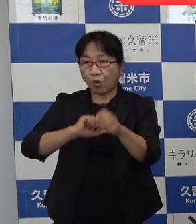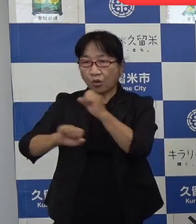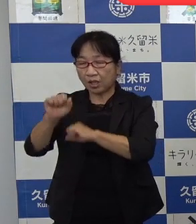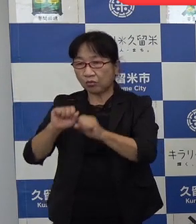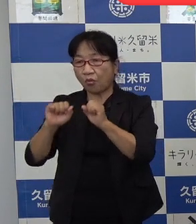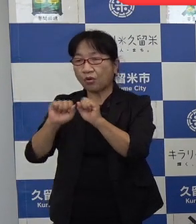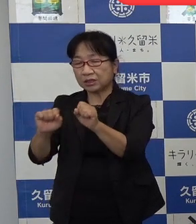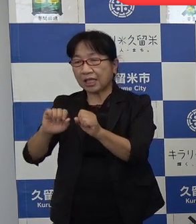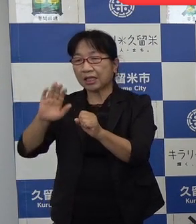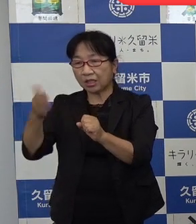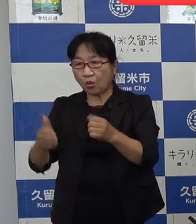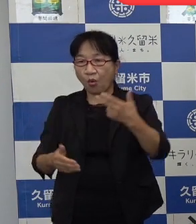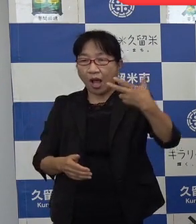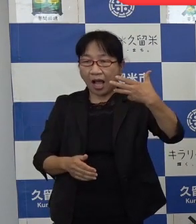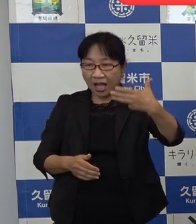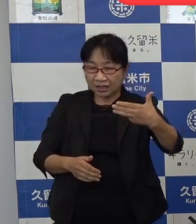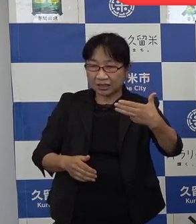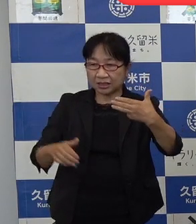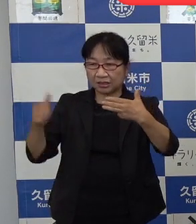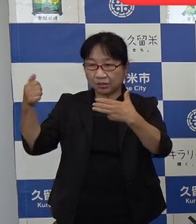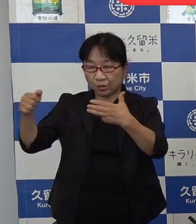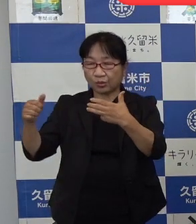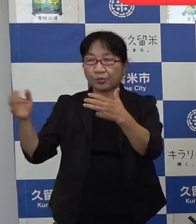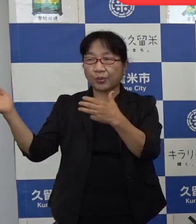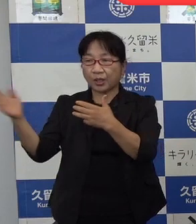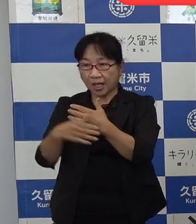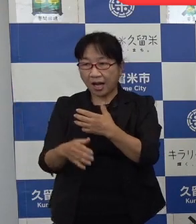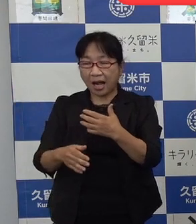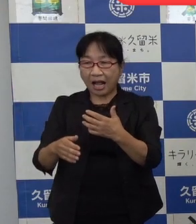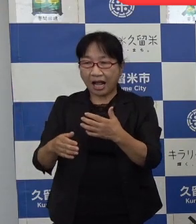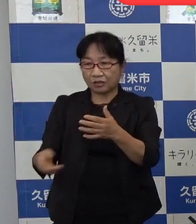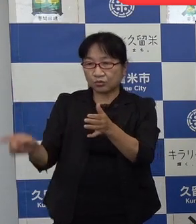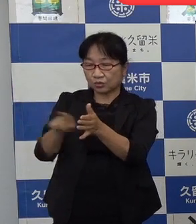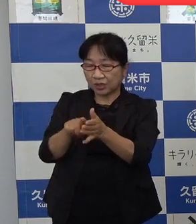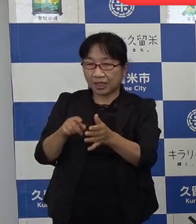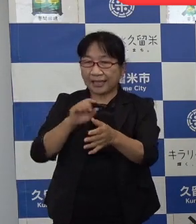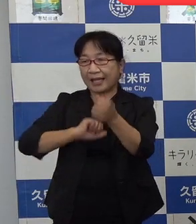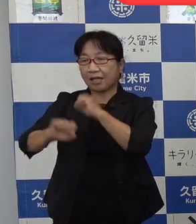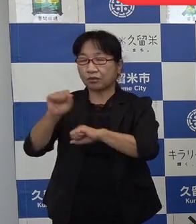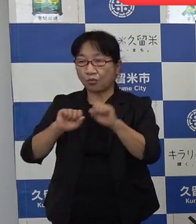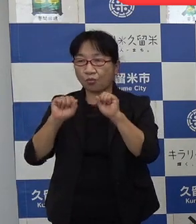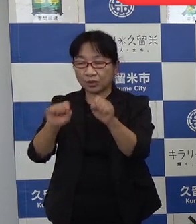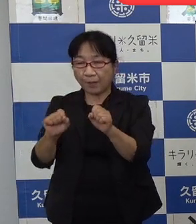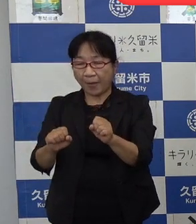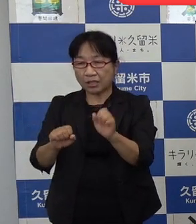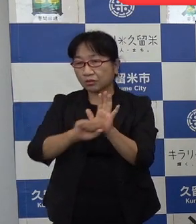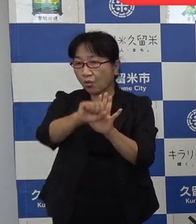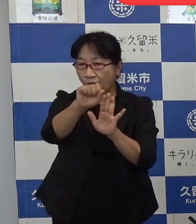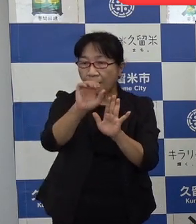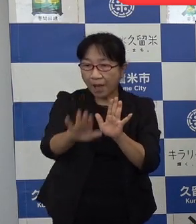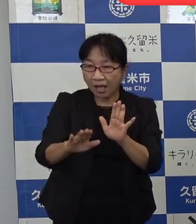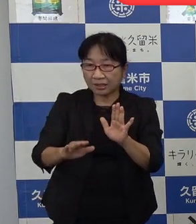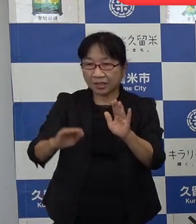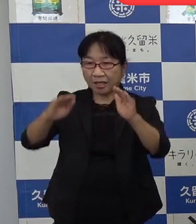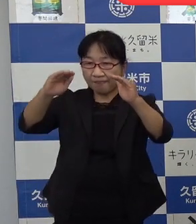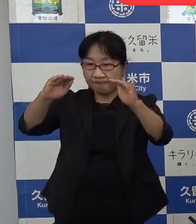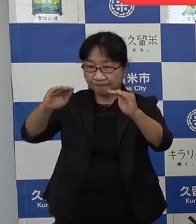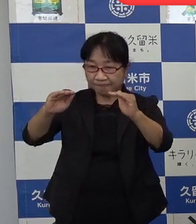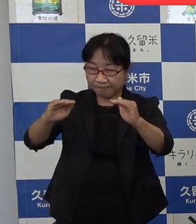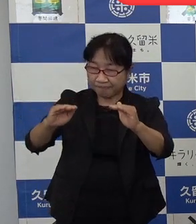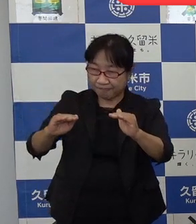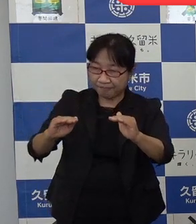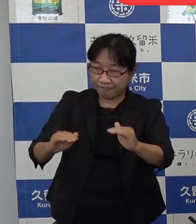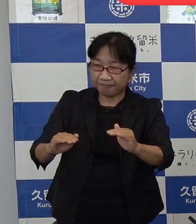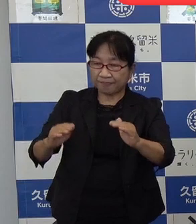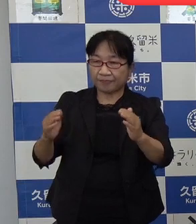8時50分頃から新たに整備したポンプを追加で稼働しております。その効果もあって徐々に水位が下がり始めて